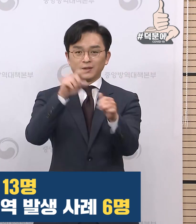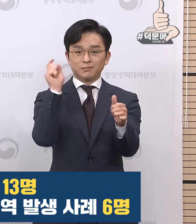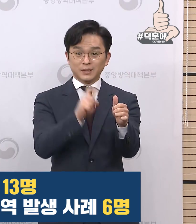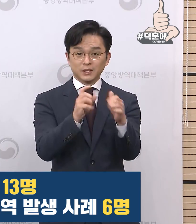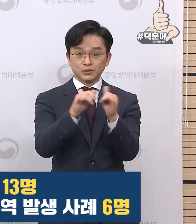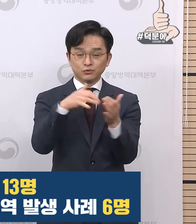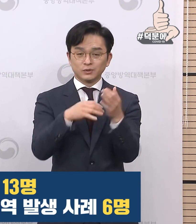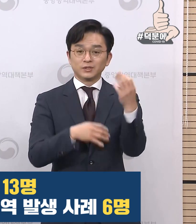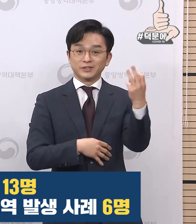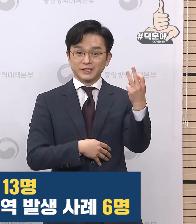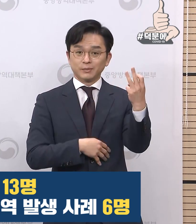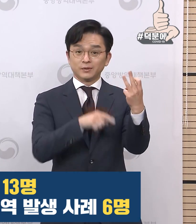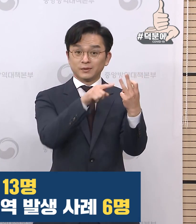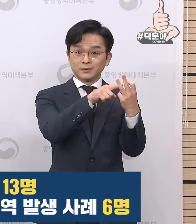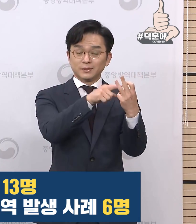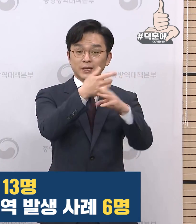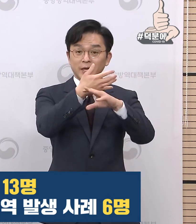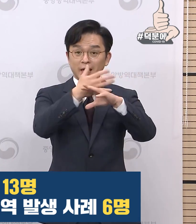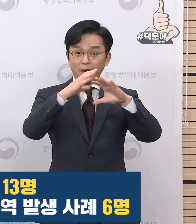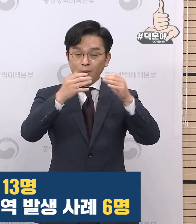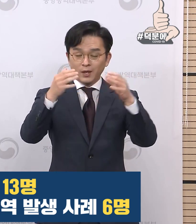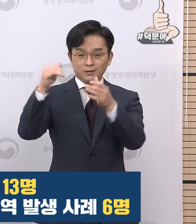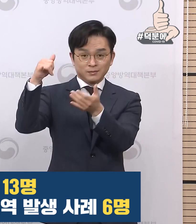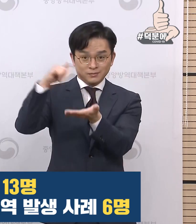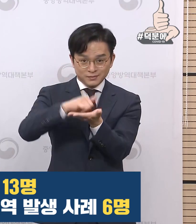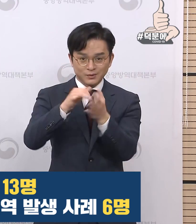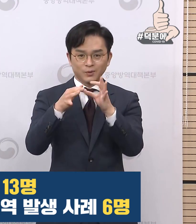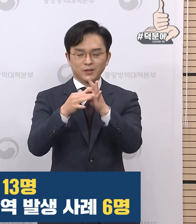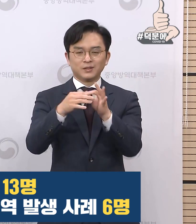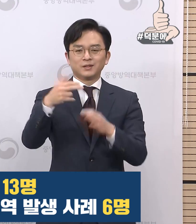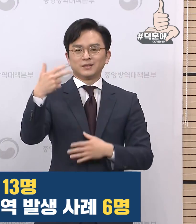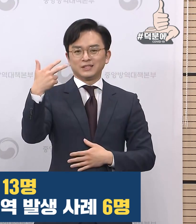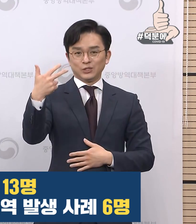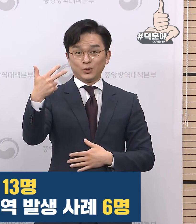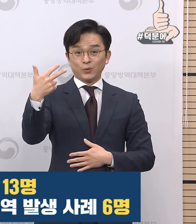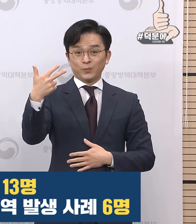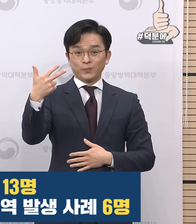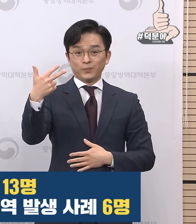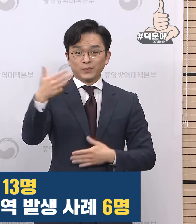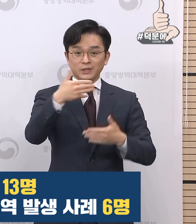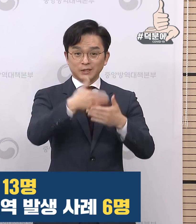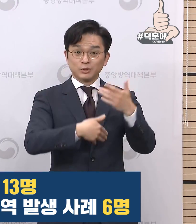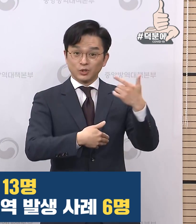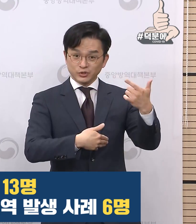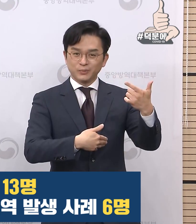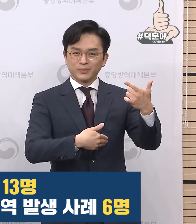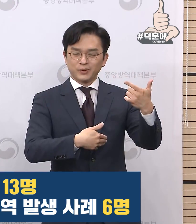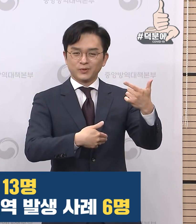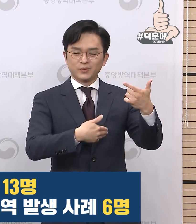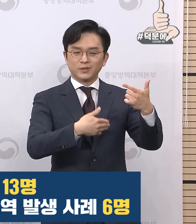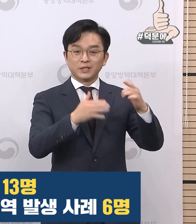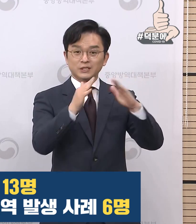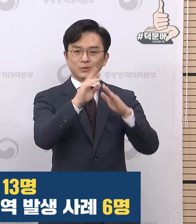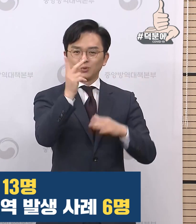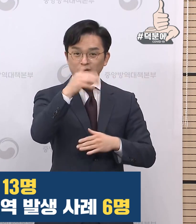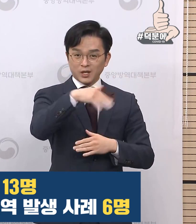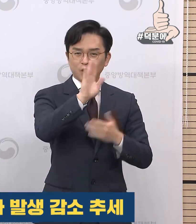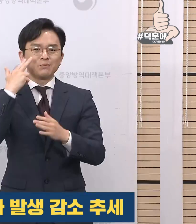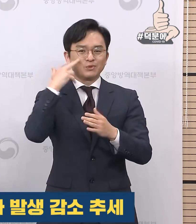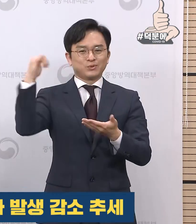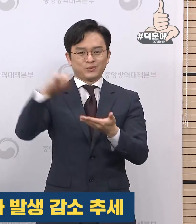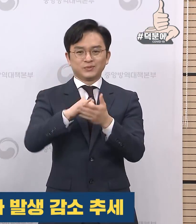13명이었고 해외에서 유입된 사례가 7명이었고 지역사회에서 확인된 확진자가